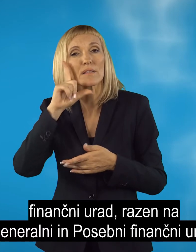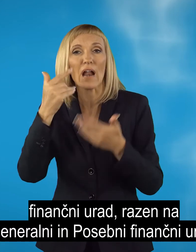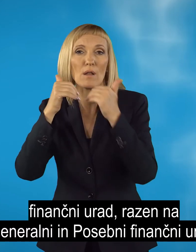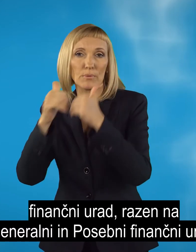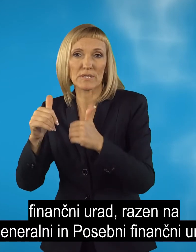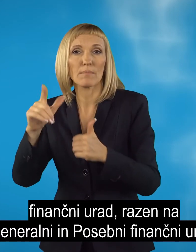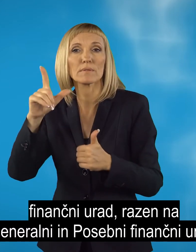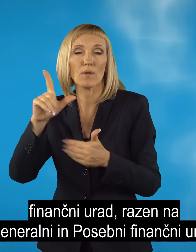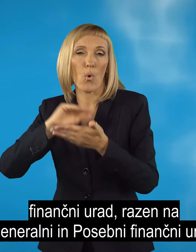finančni urad.